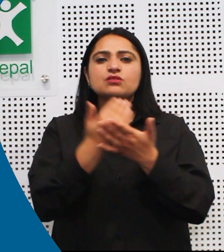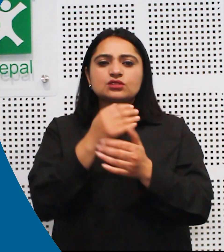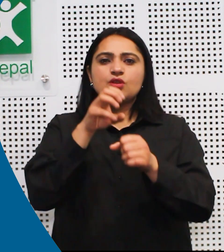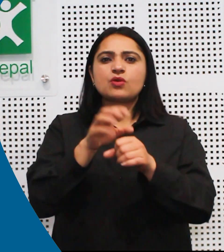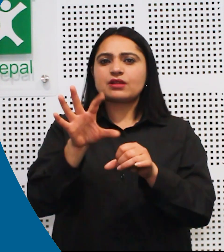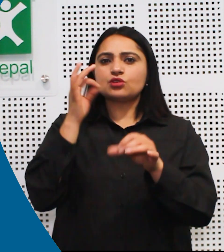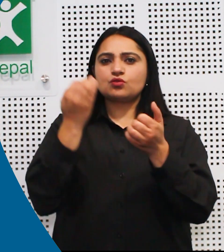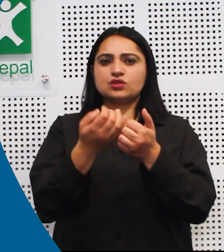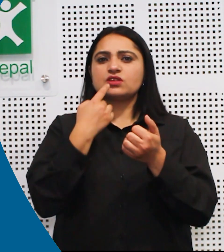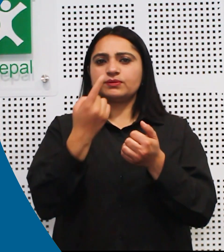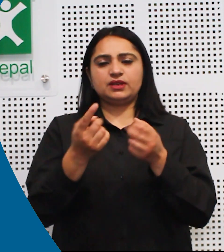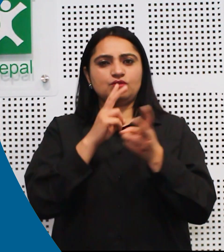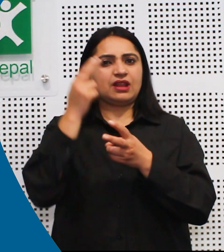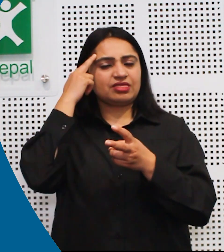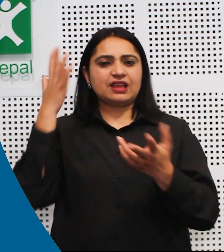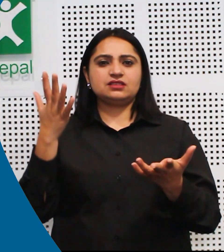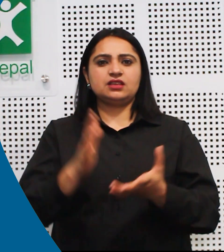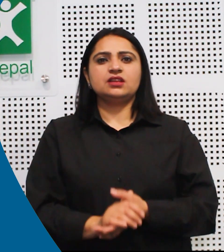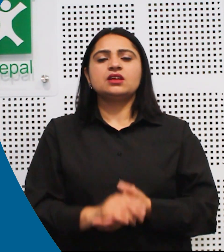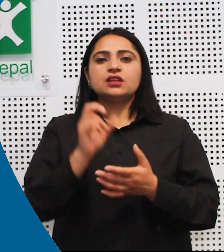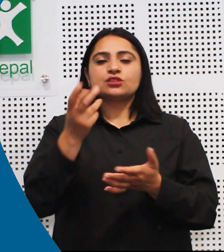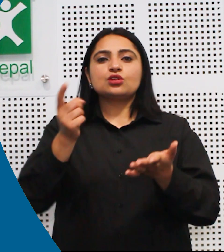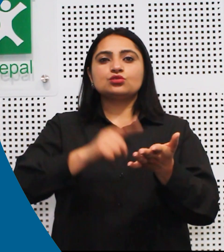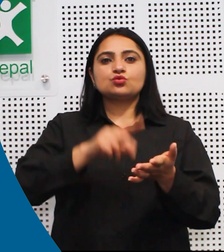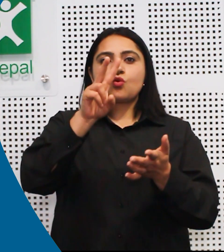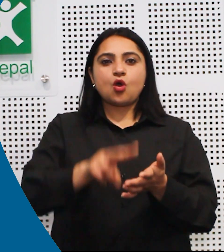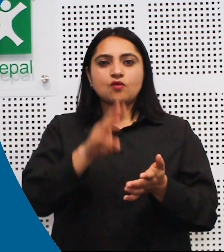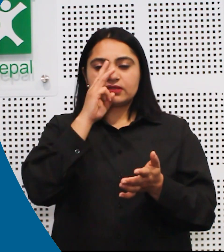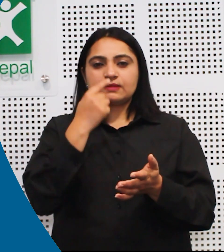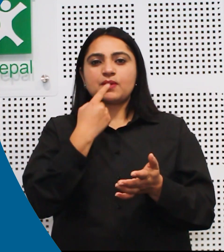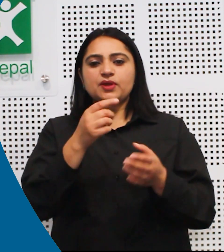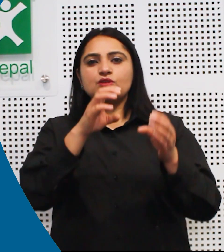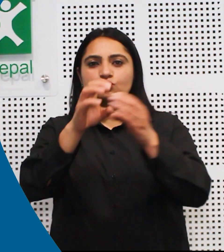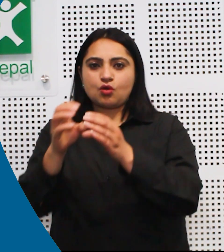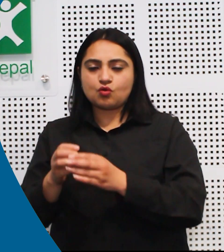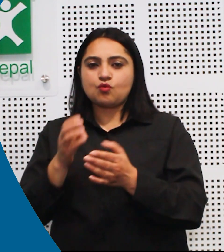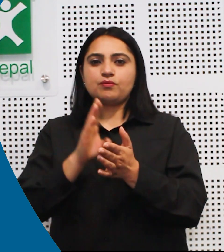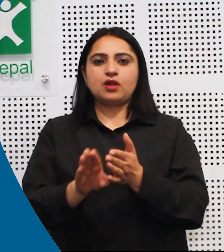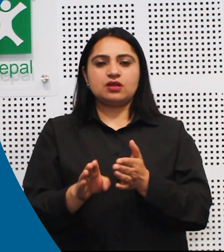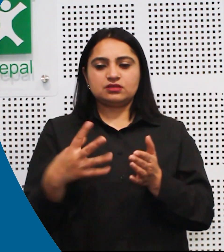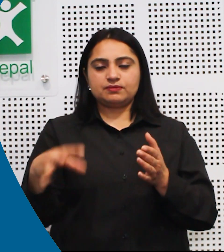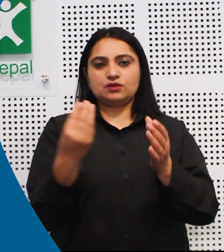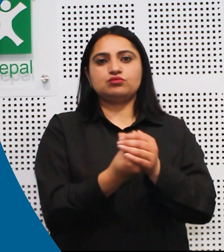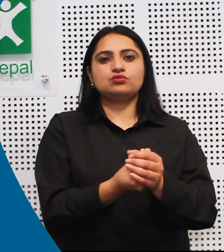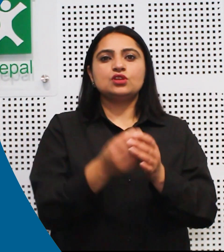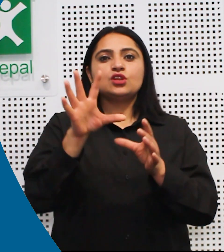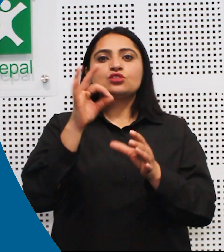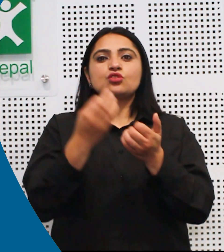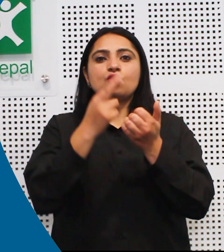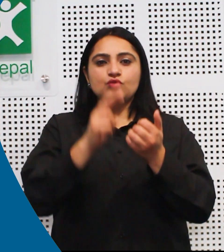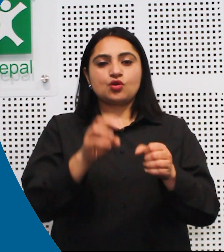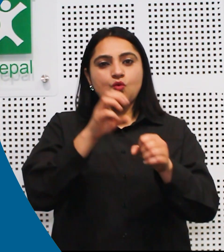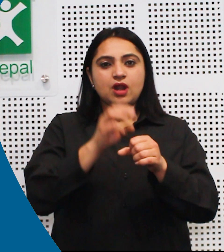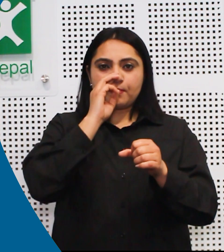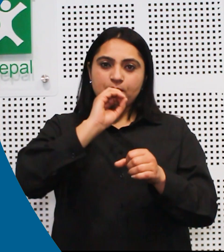गर्छ भन्ने कुरो हामीलाई त्यति थाहा भएन। तर सुरुको अवस्थामा भनेको टोलबाट सबैलाई एकीकृत रूपमा छनौट गरेर